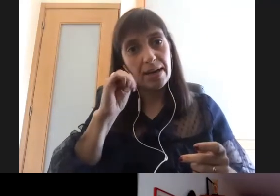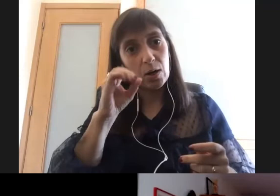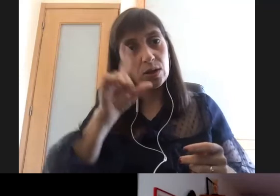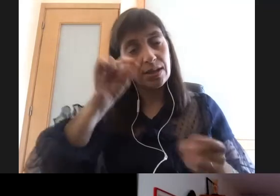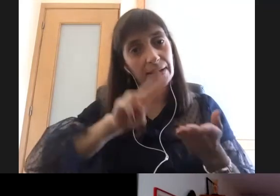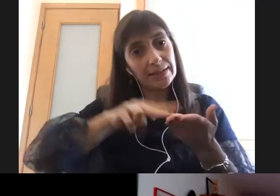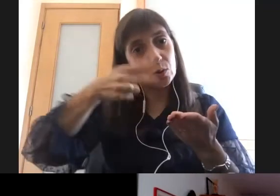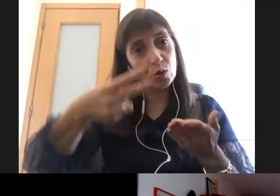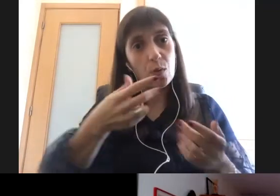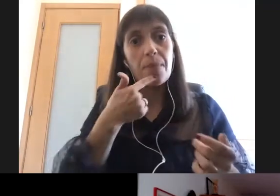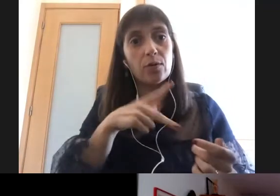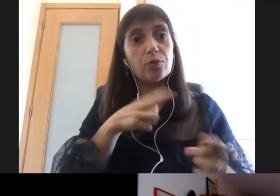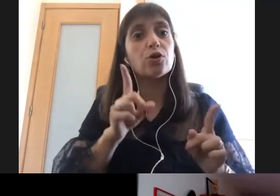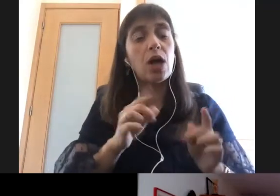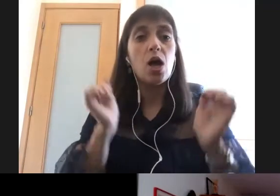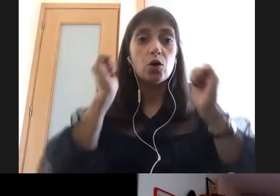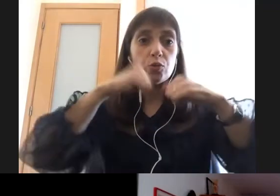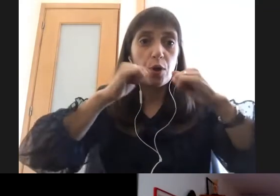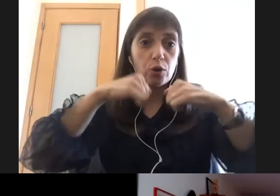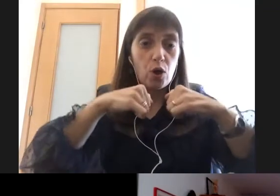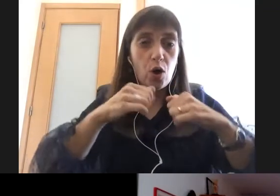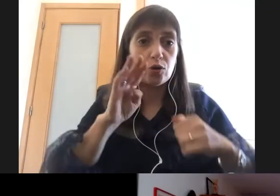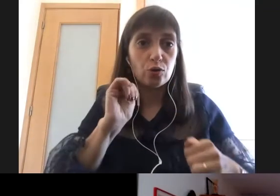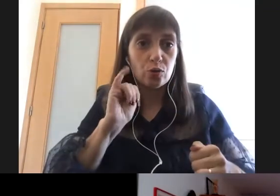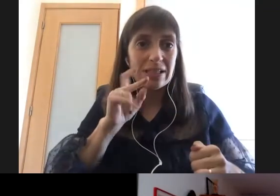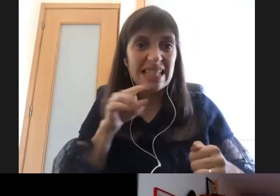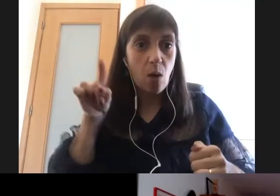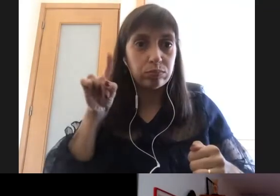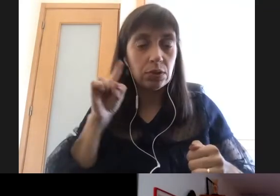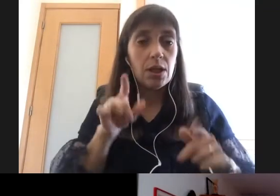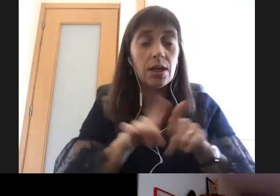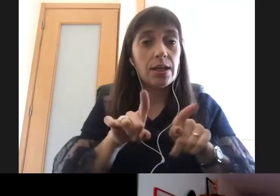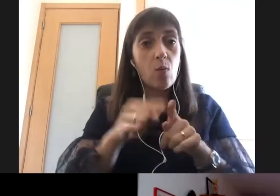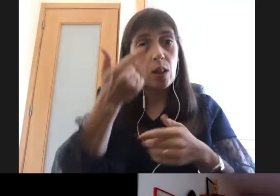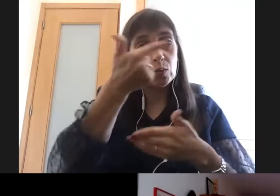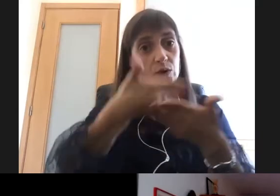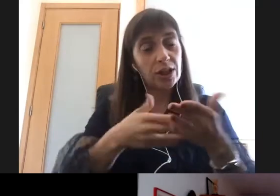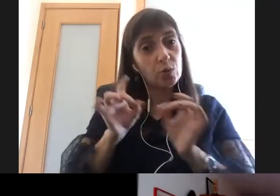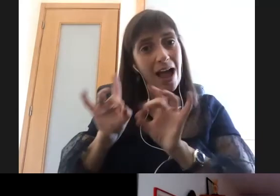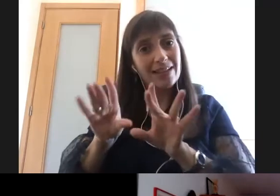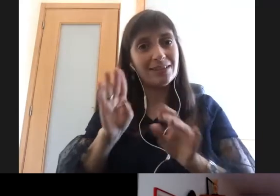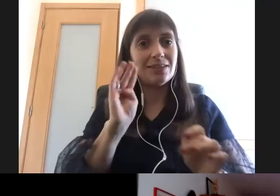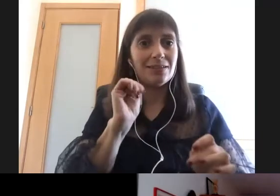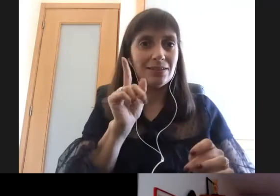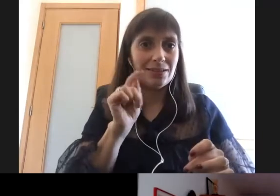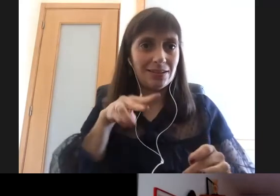dos Protocolos dos Sábios do Sião, que é um dos textos antissemitas mais